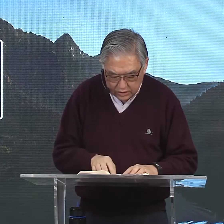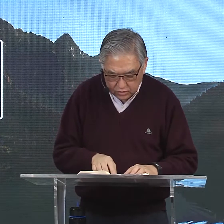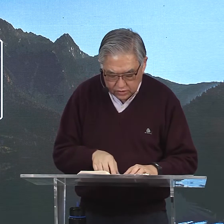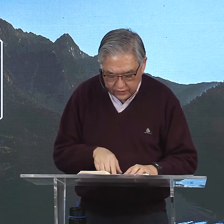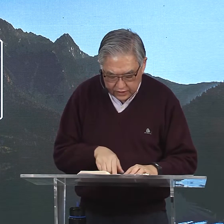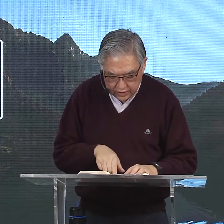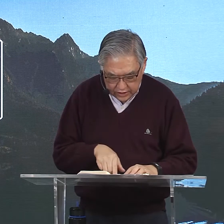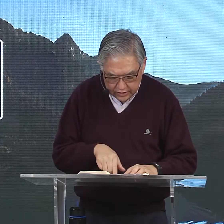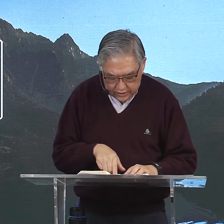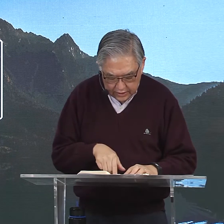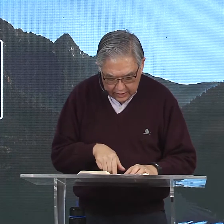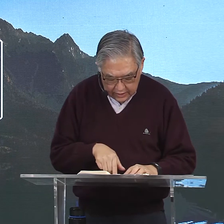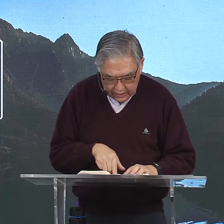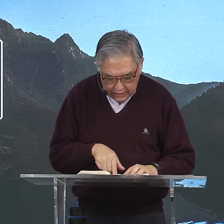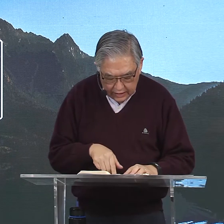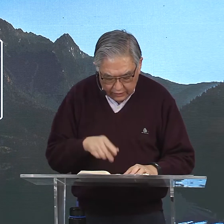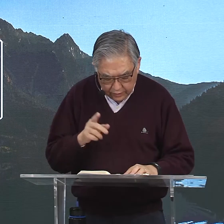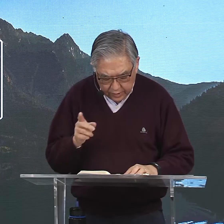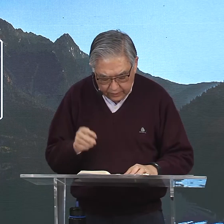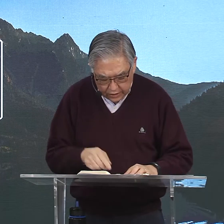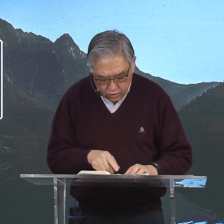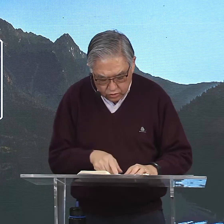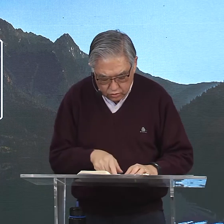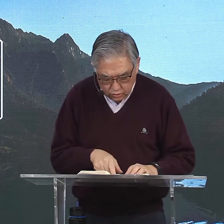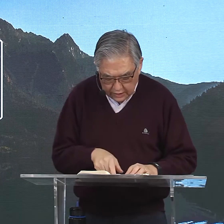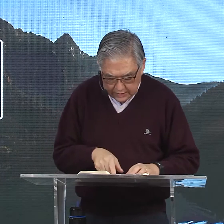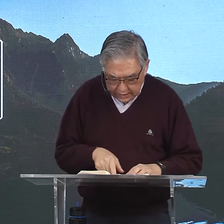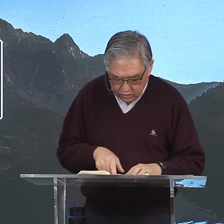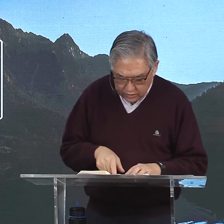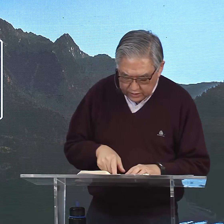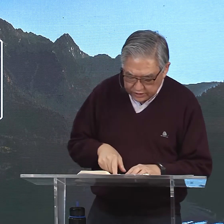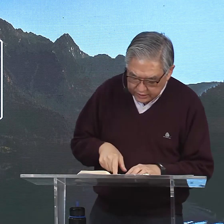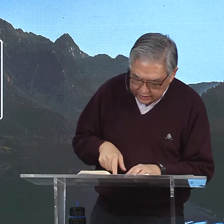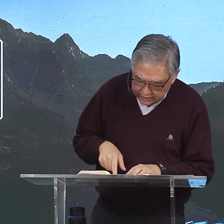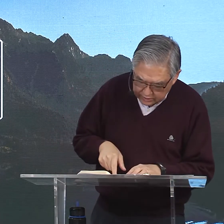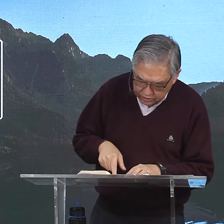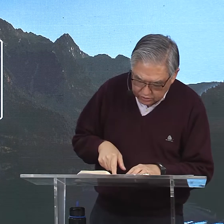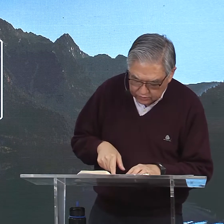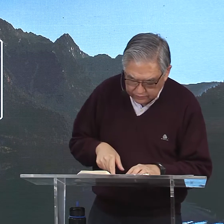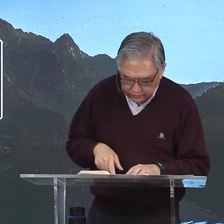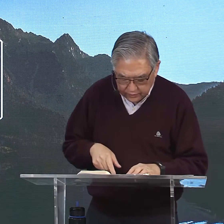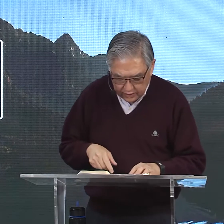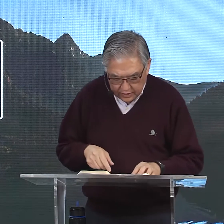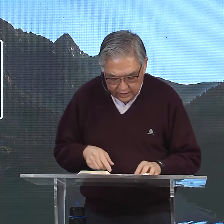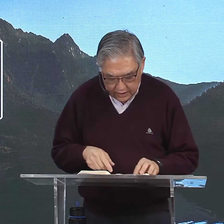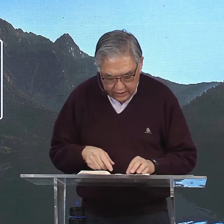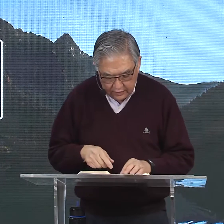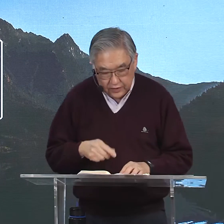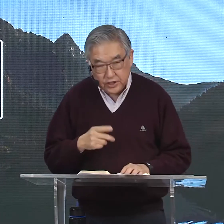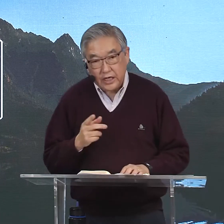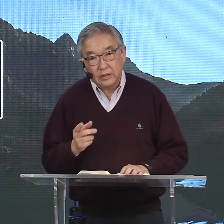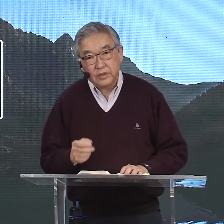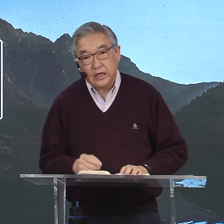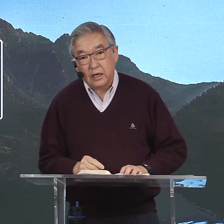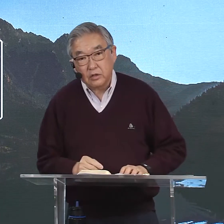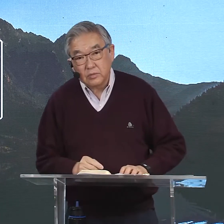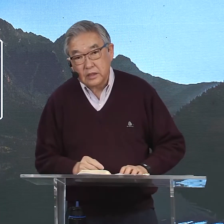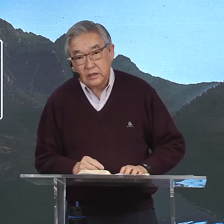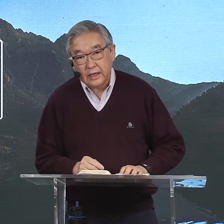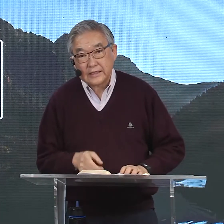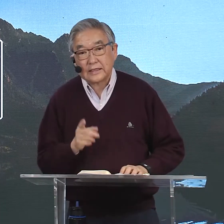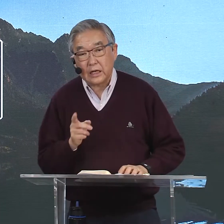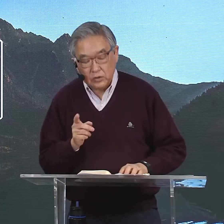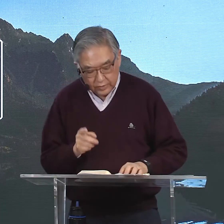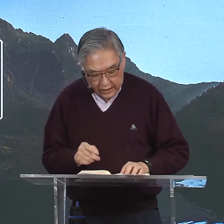em pastos verdejantes leva-me para junto das águas de descanso o refrigera-me